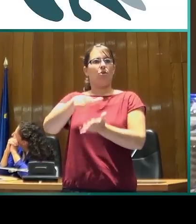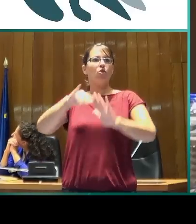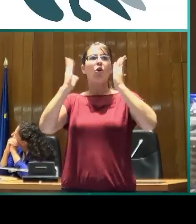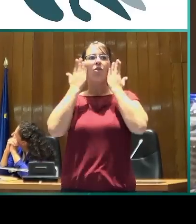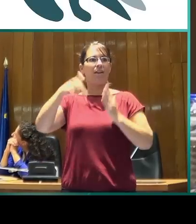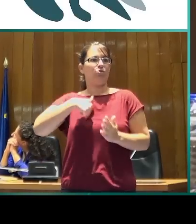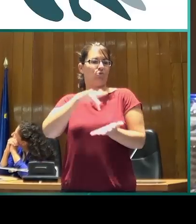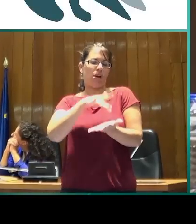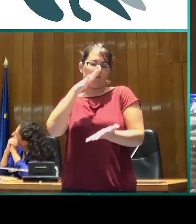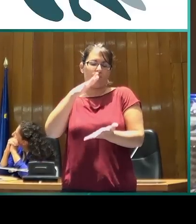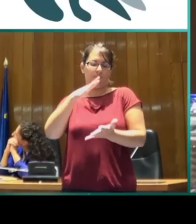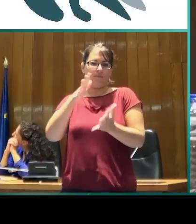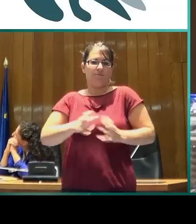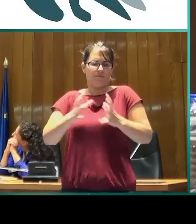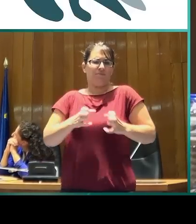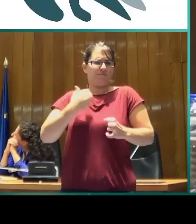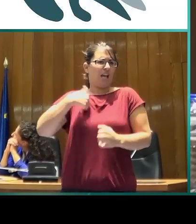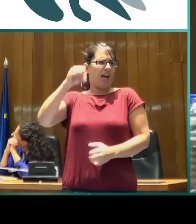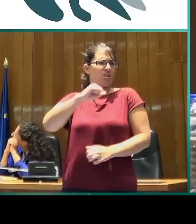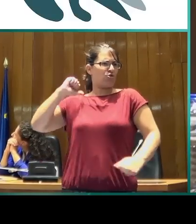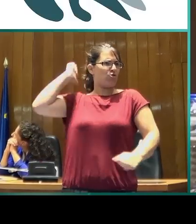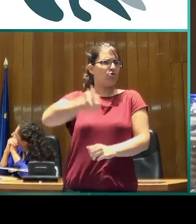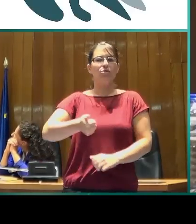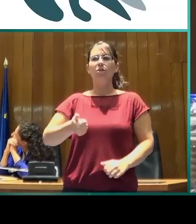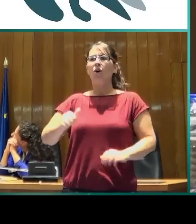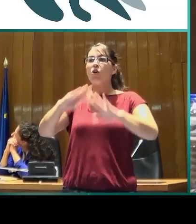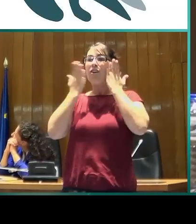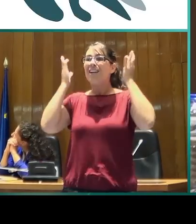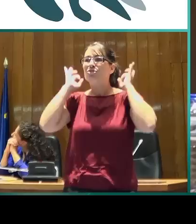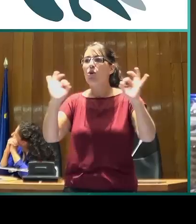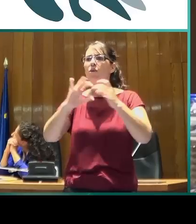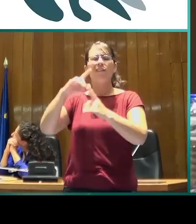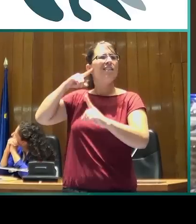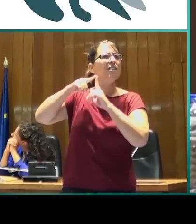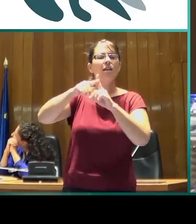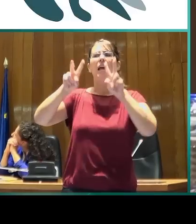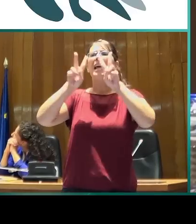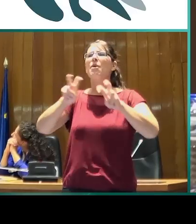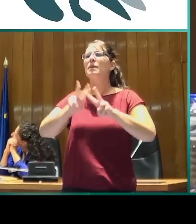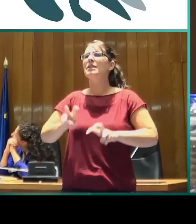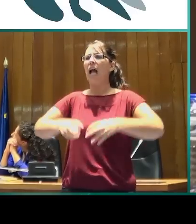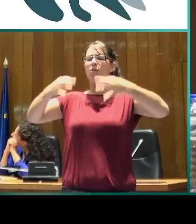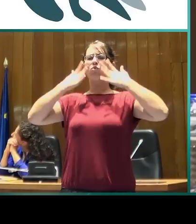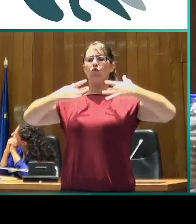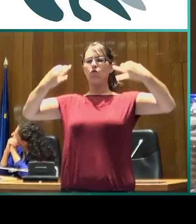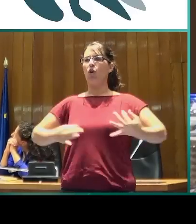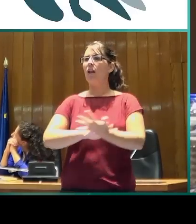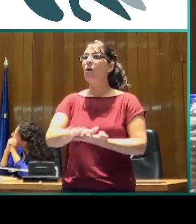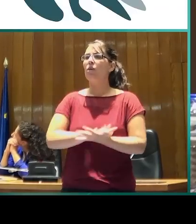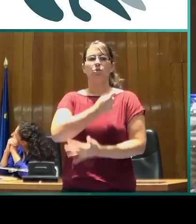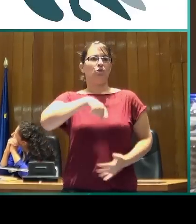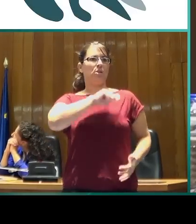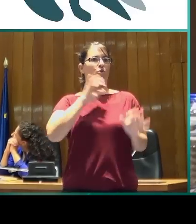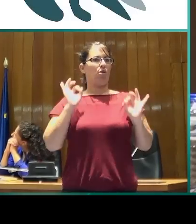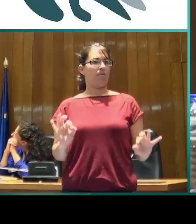desde hace unos cuantos años. Un congreso dedicado exclusivamente a la investigación en letras mayúsculas de la lengua de signos española,